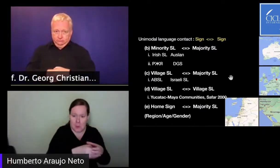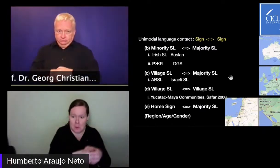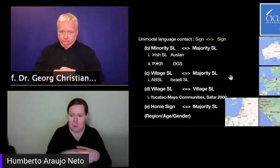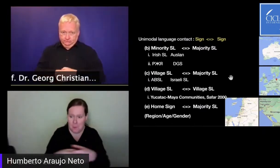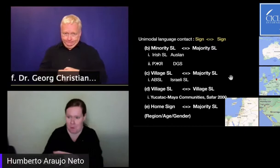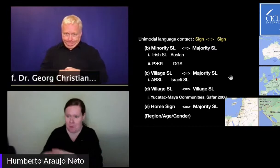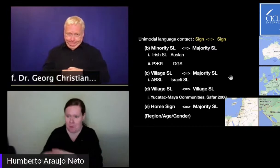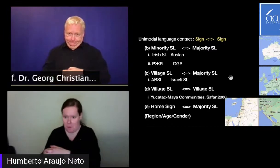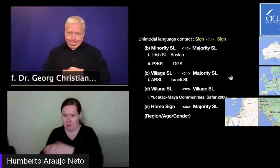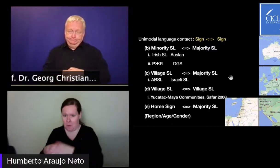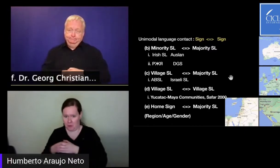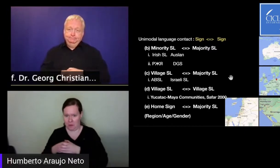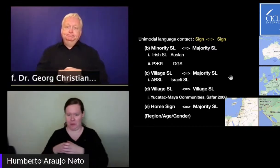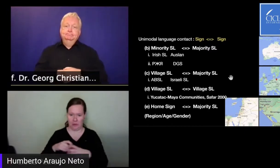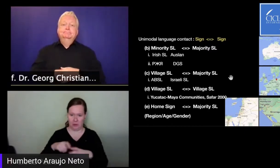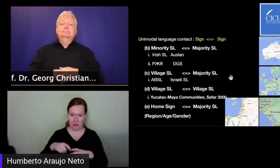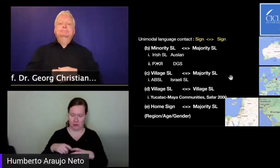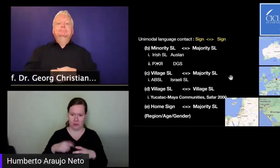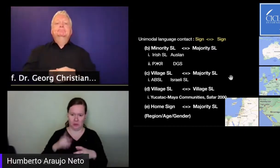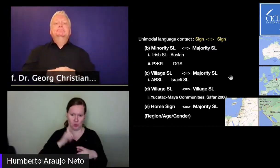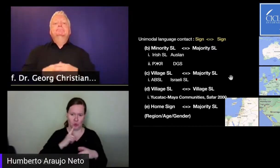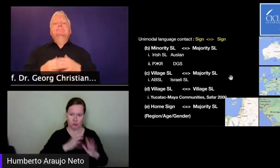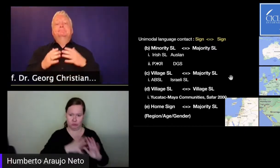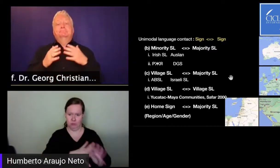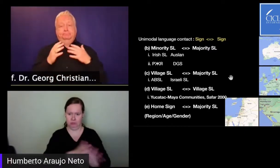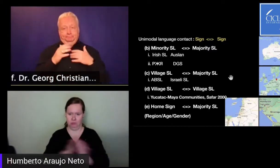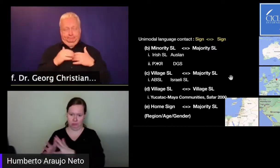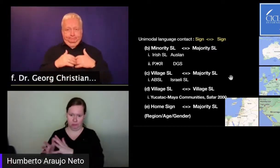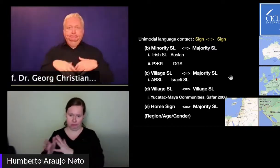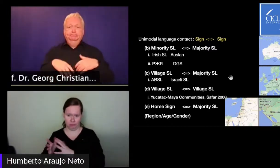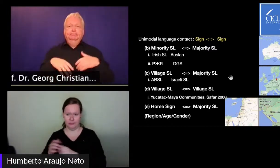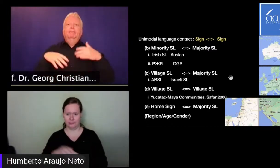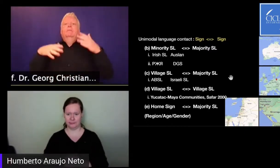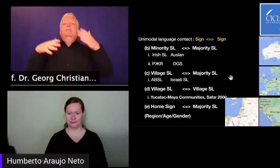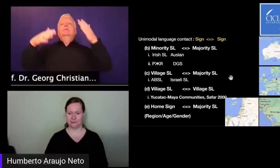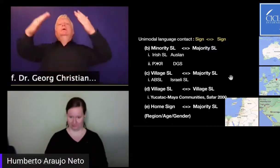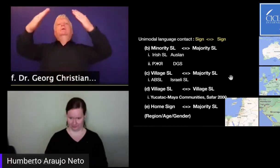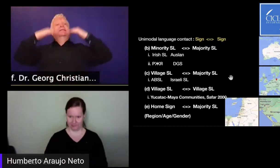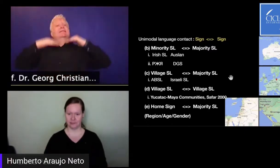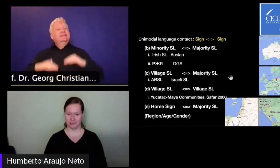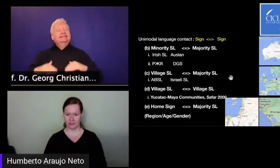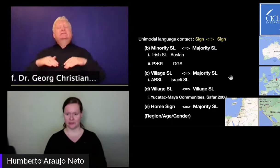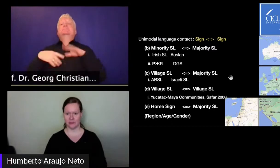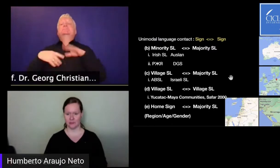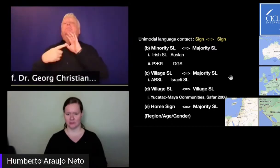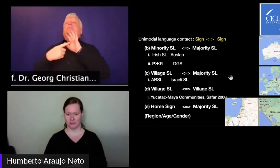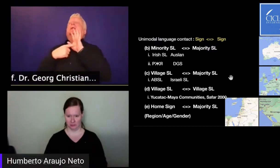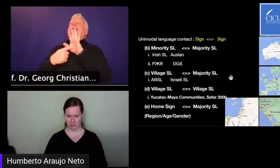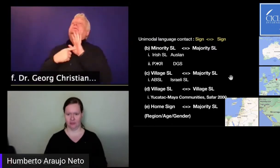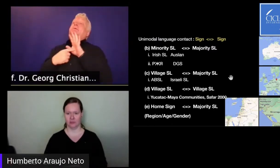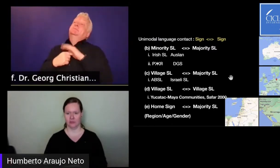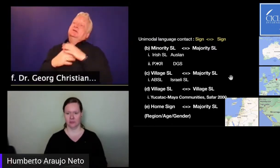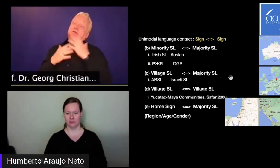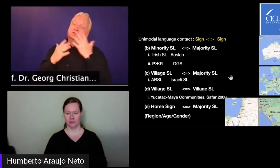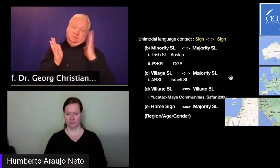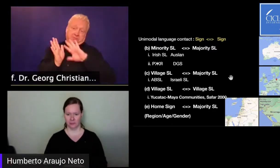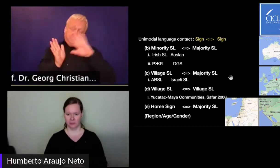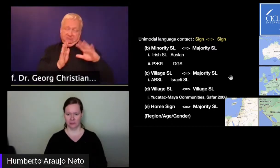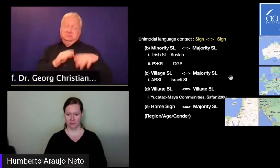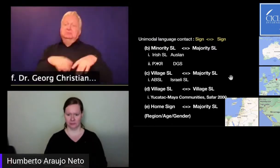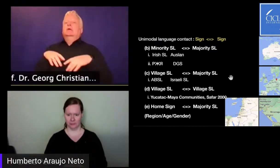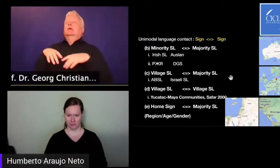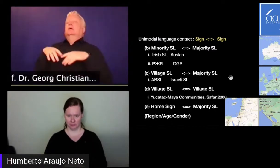Você tem, por exemplo, uma grande metrópole como Nova York, é um grande centro urbano, certo? Mas que tem também ali